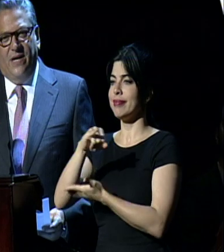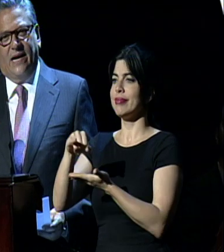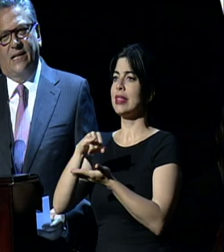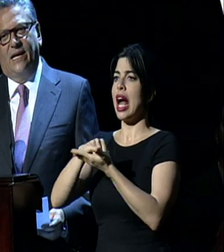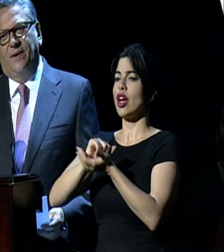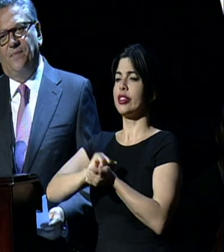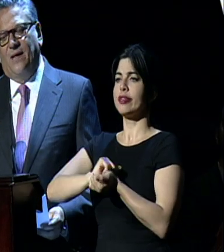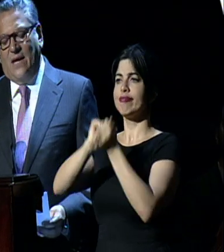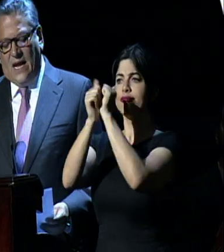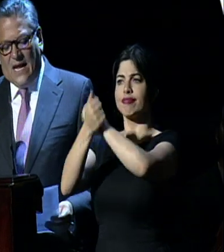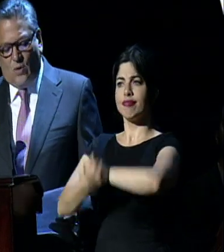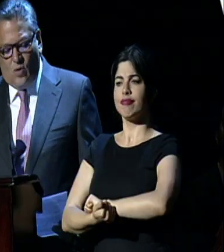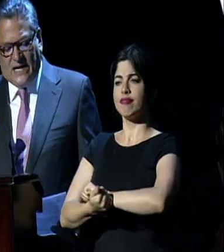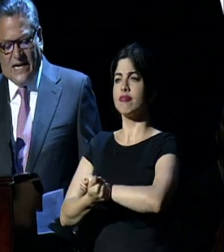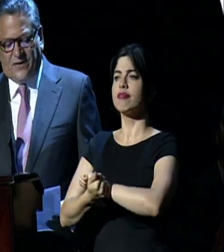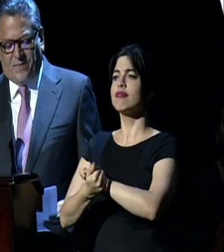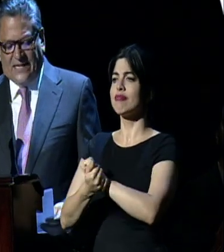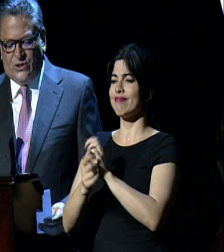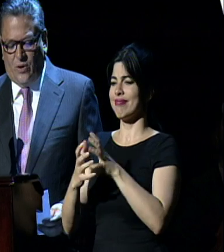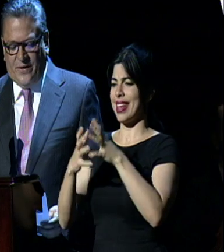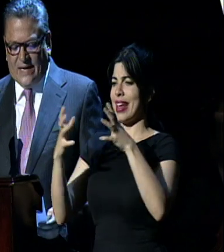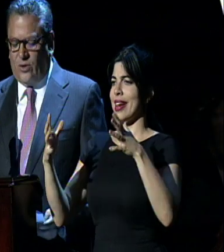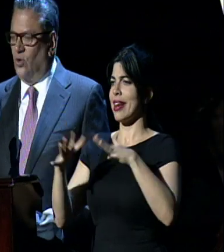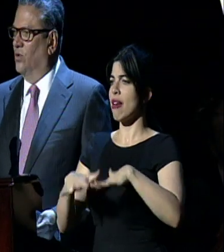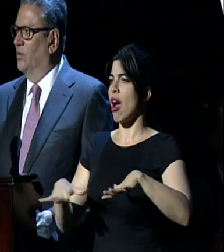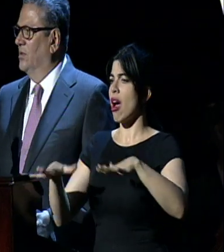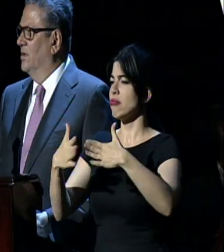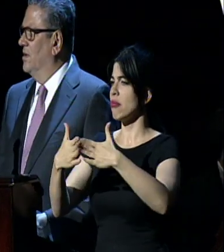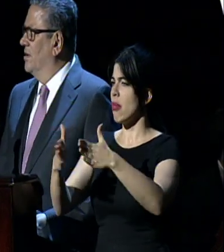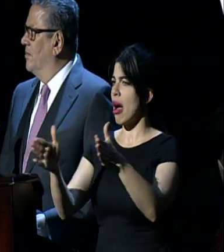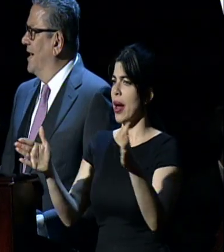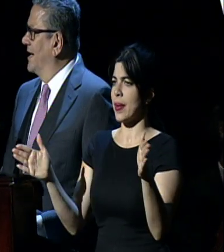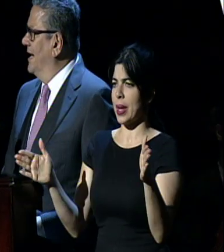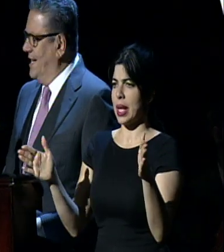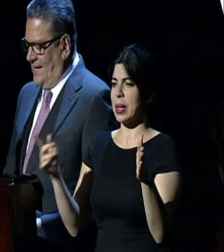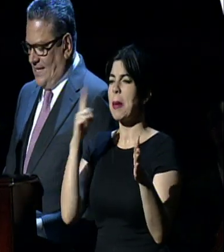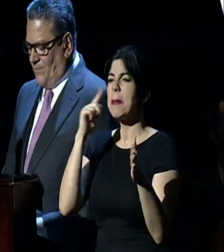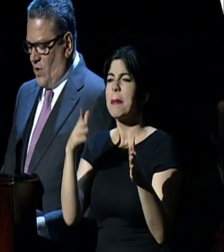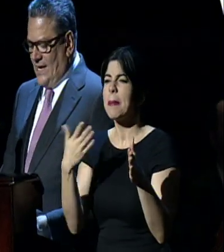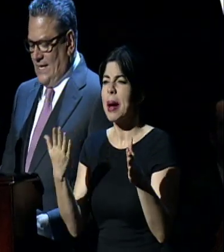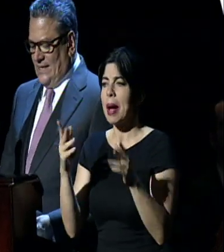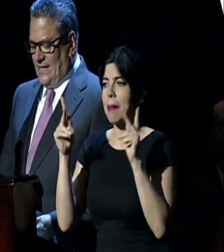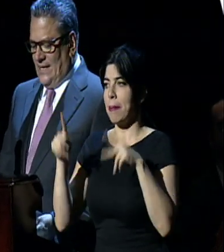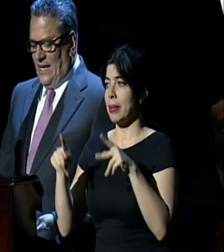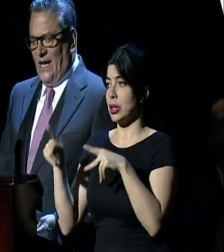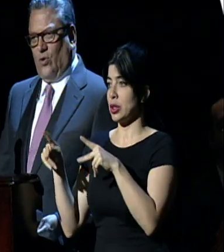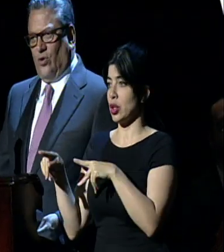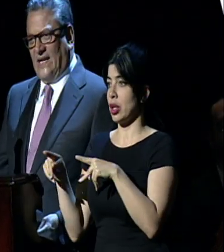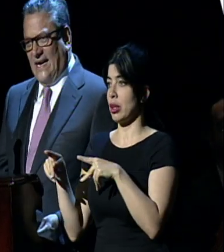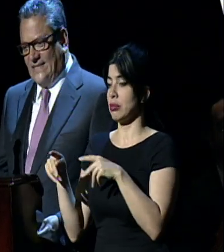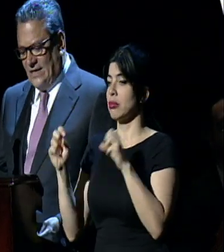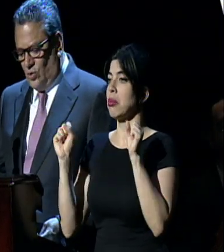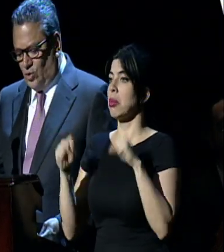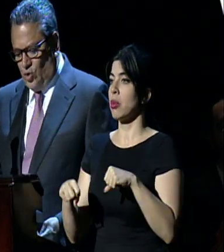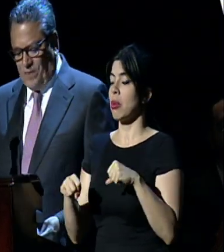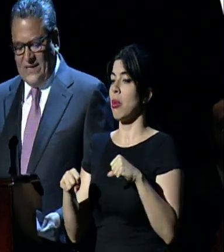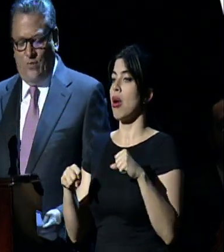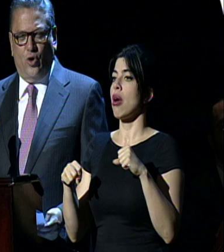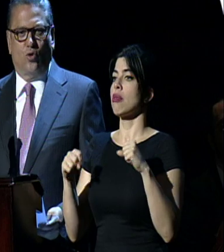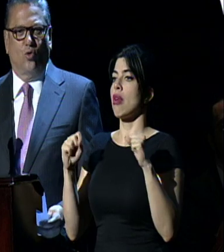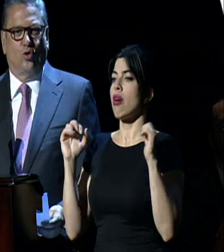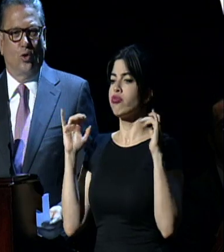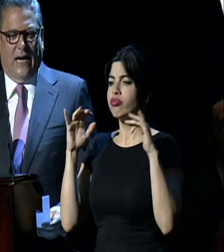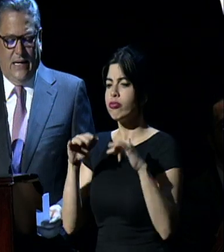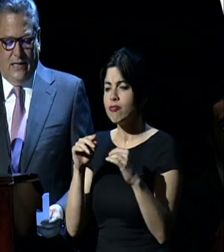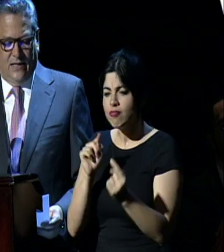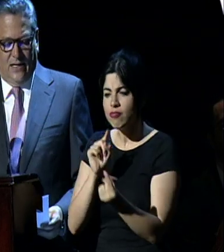se convierte en un gran espacio abierto para que la gente pueda encontrarse con su